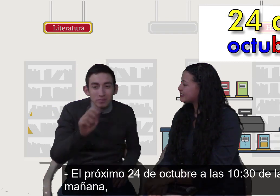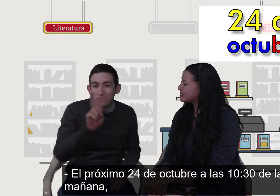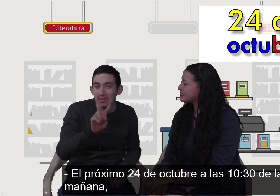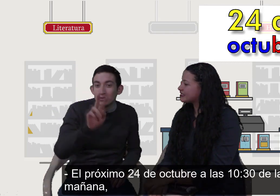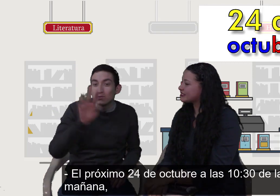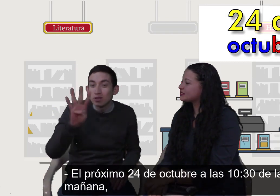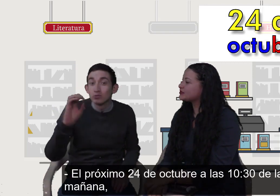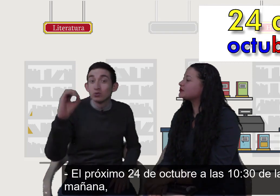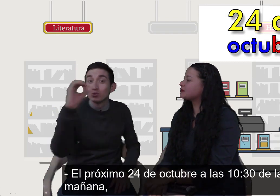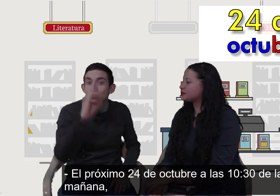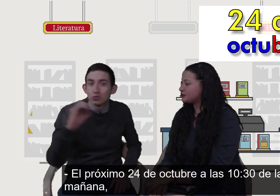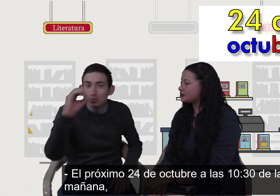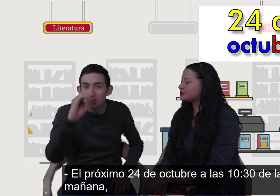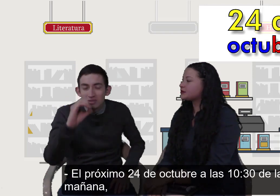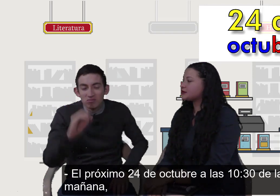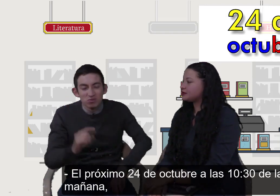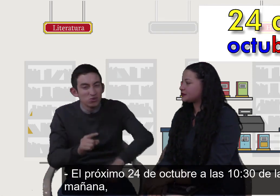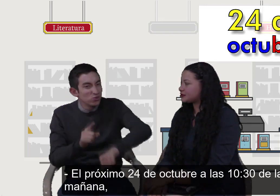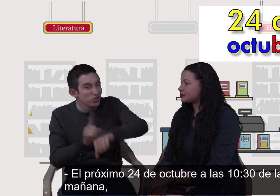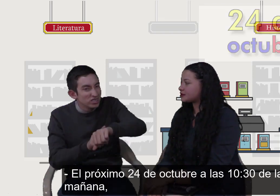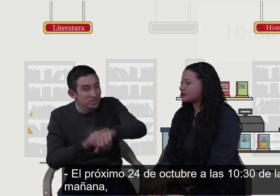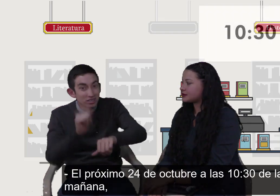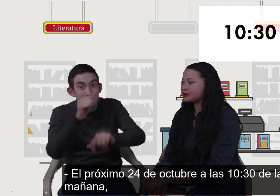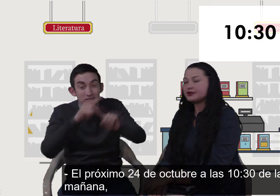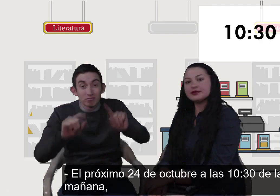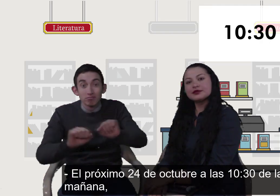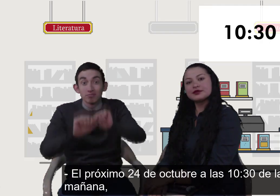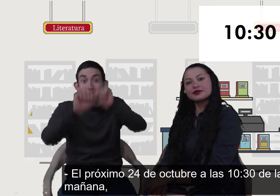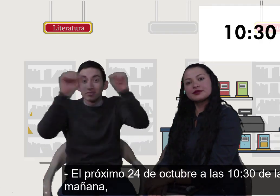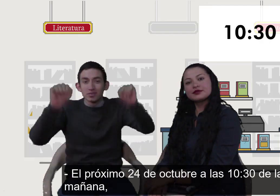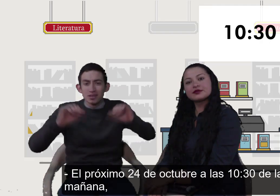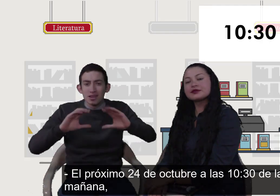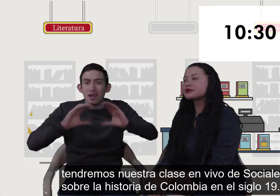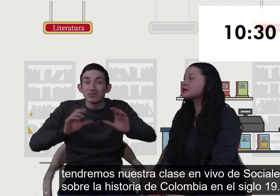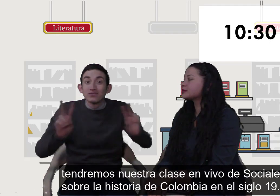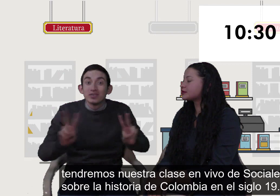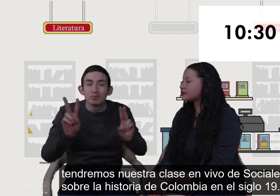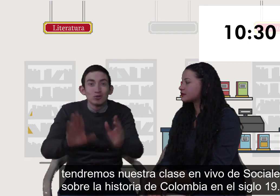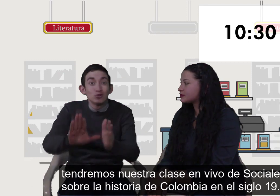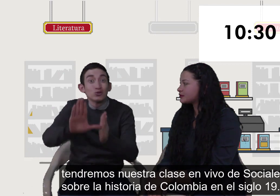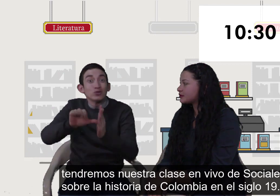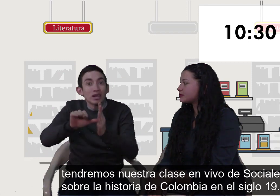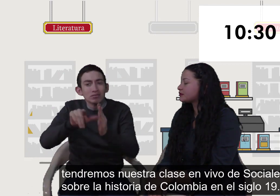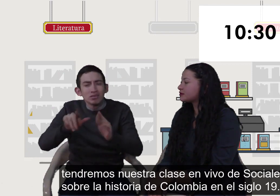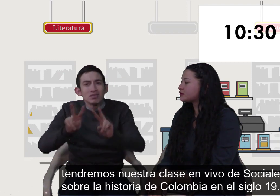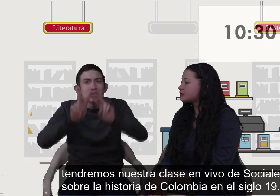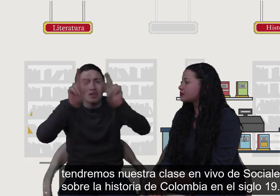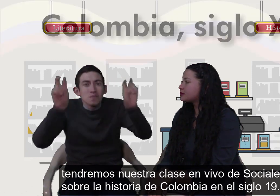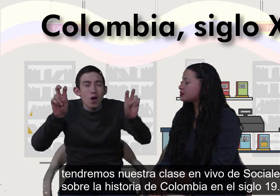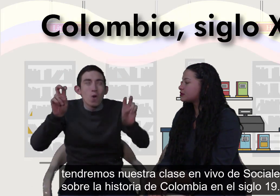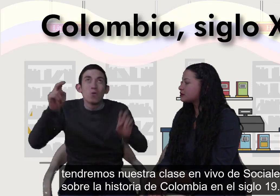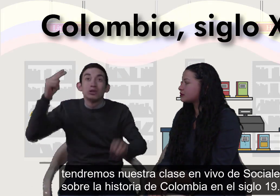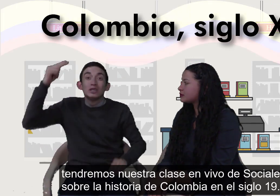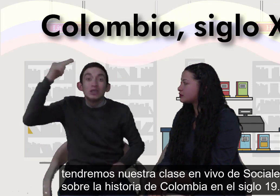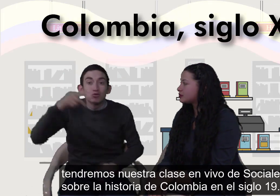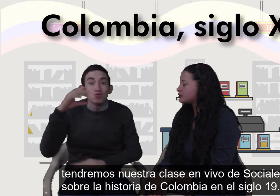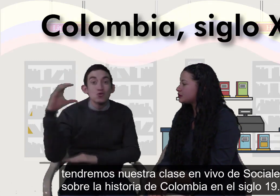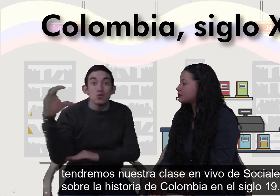El próximo 24 de octubre a las 10 y 30 de la mañana Tendremos nuestra clase en vivo de sociales sobre